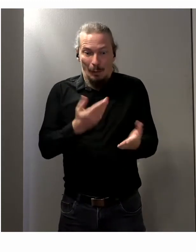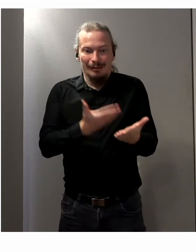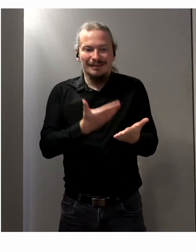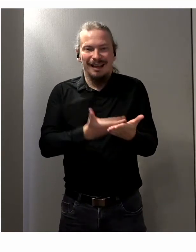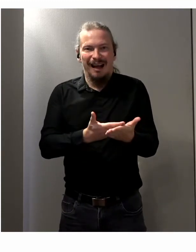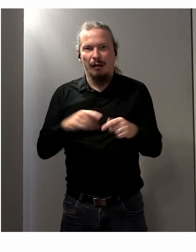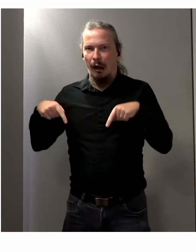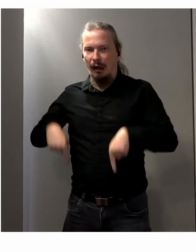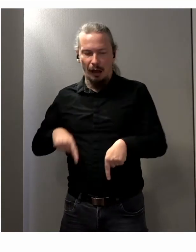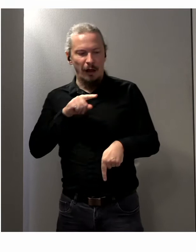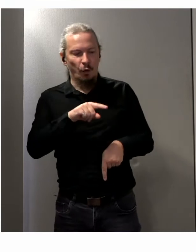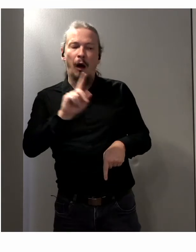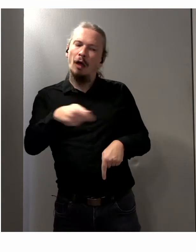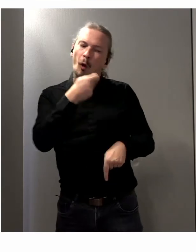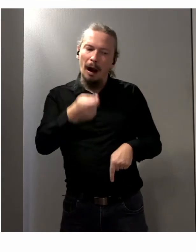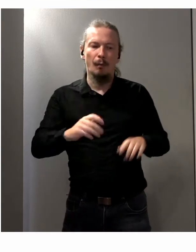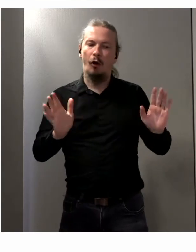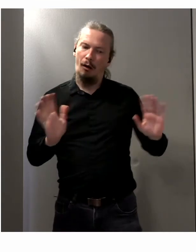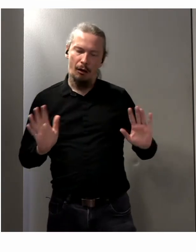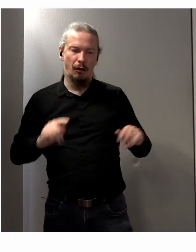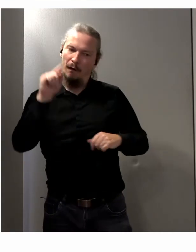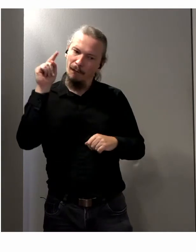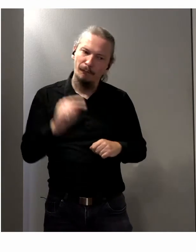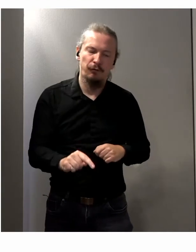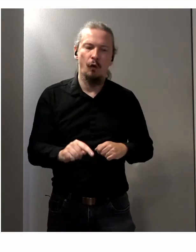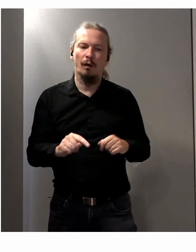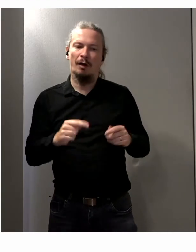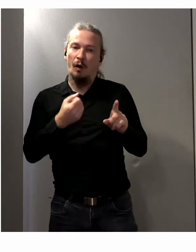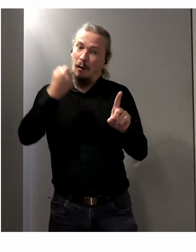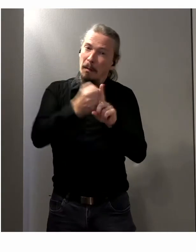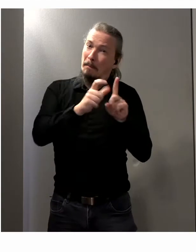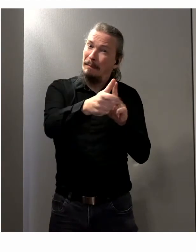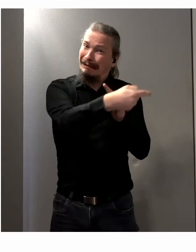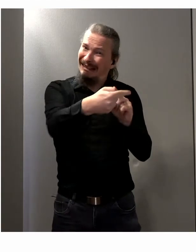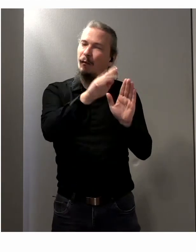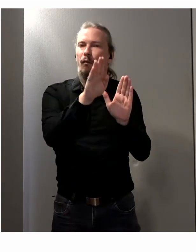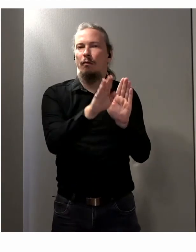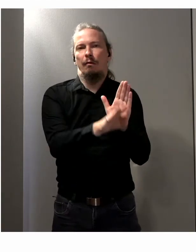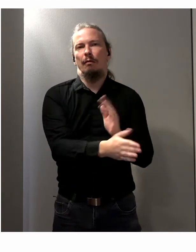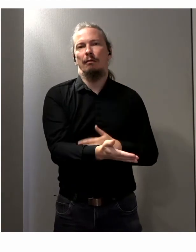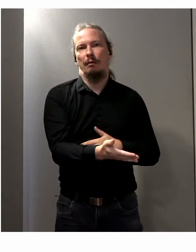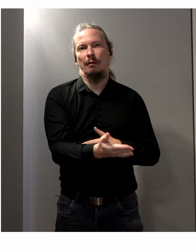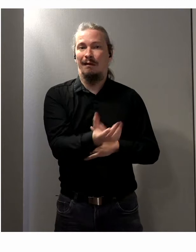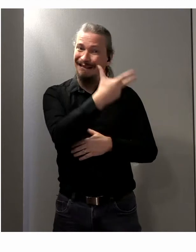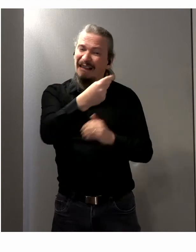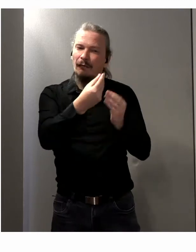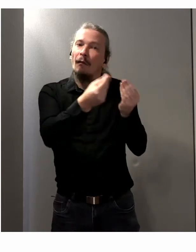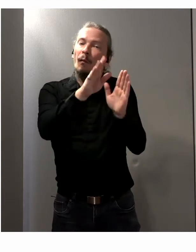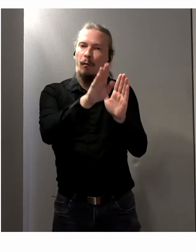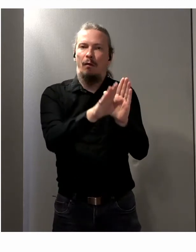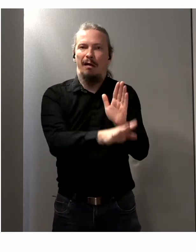des engagements pour, sinon le régler, du moins en atténuer les effets, en atténuer la